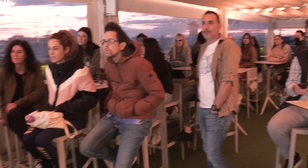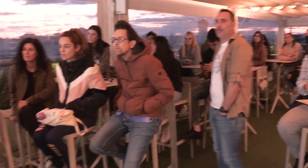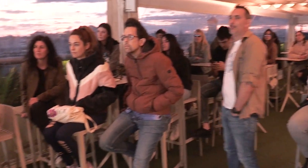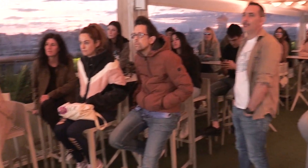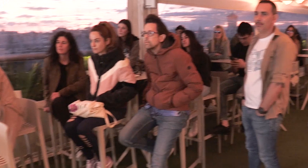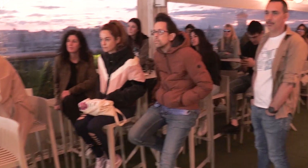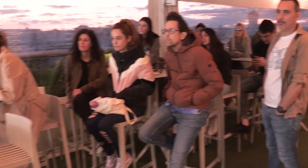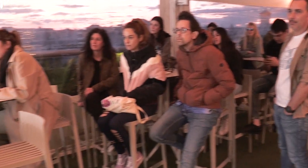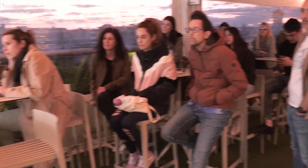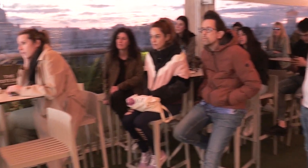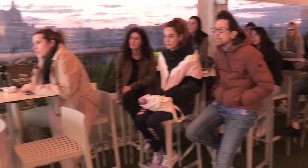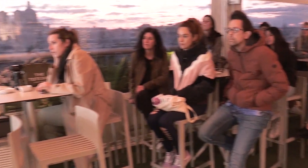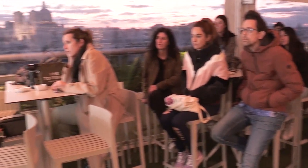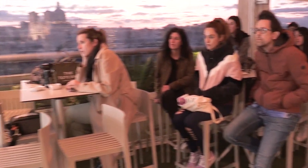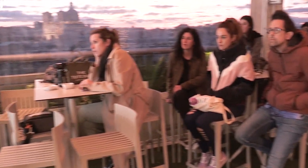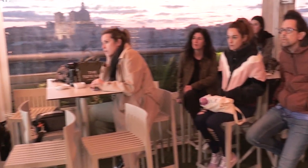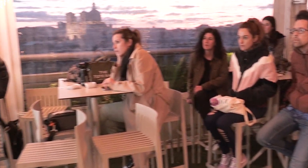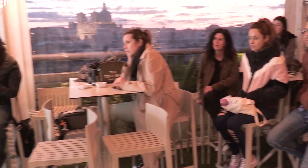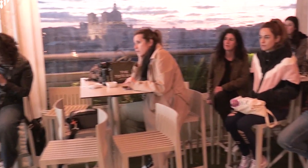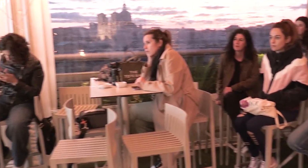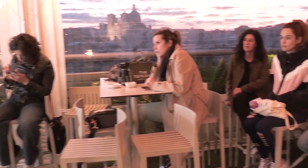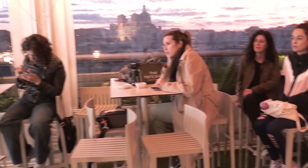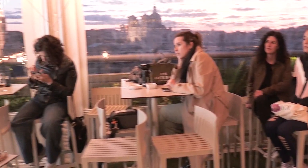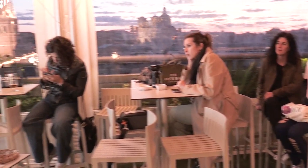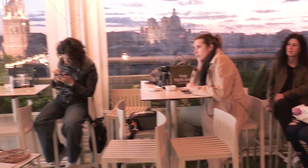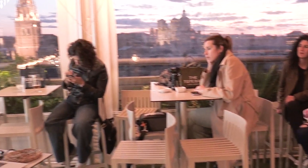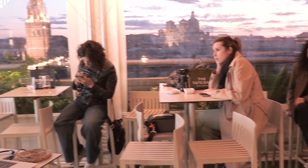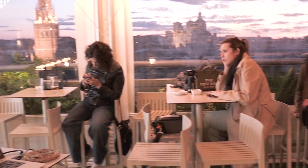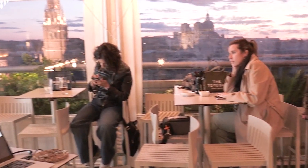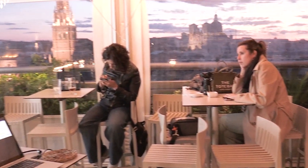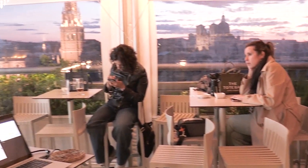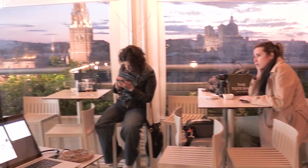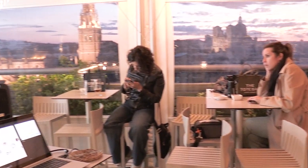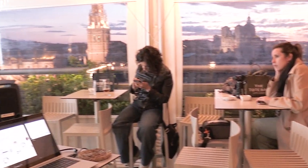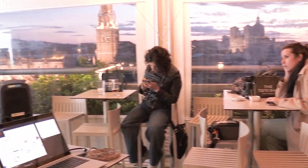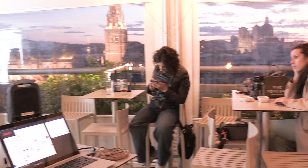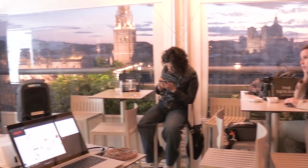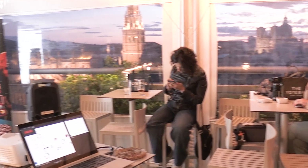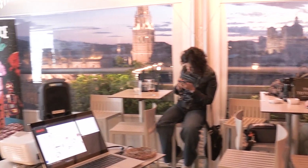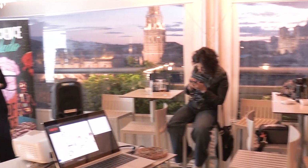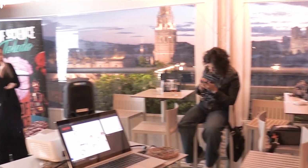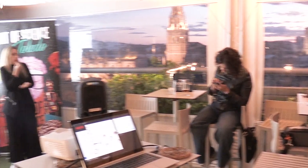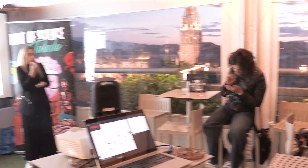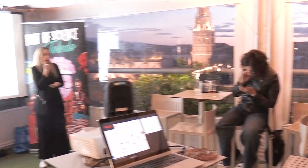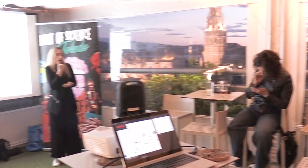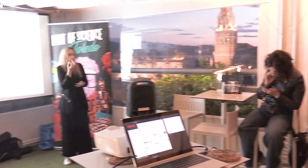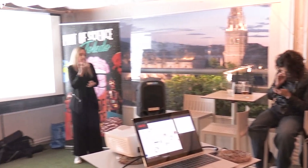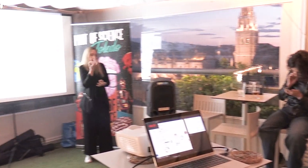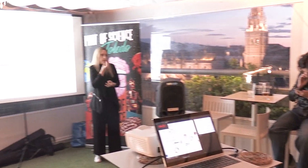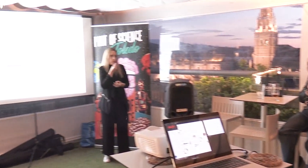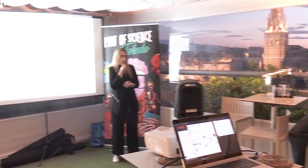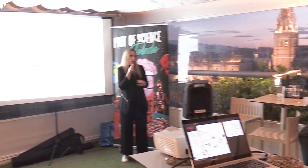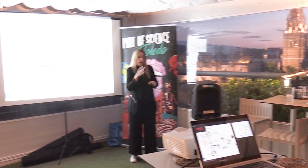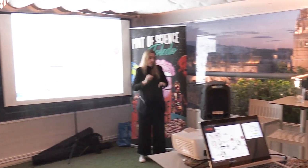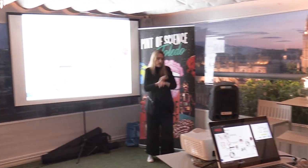simplemente menos calorías. Pero obviamente todos los nutritivos o algo tienes que tomar. Esto